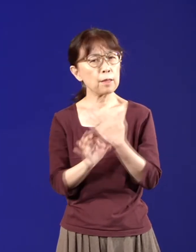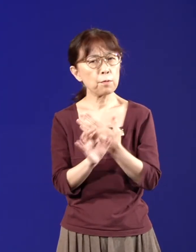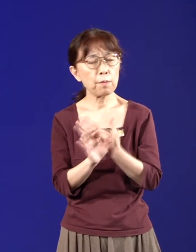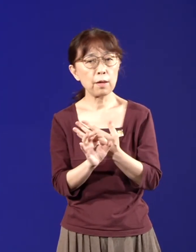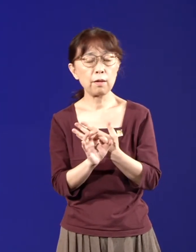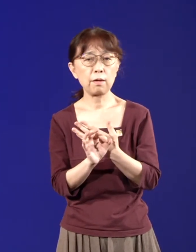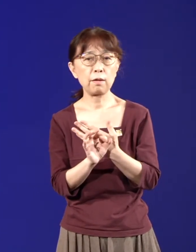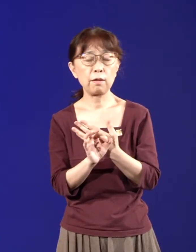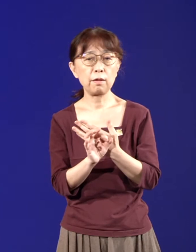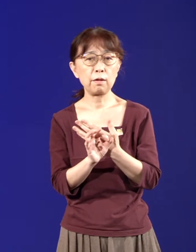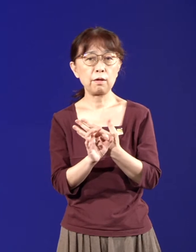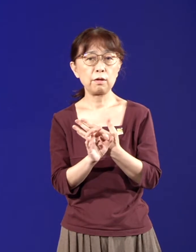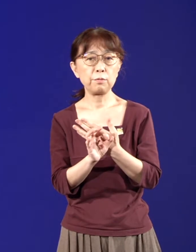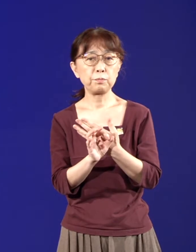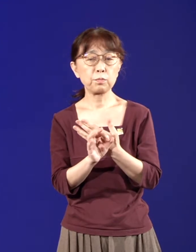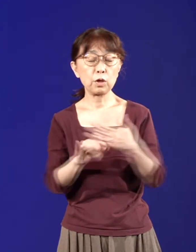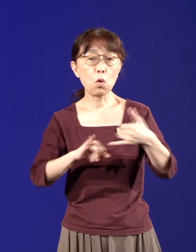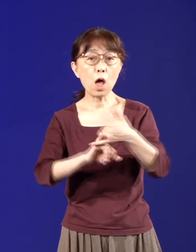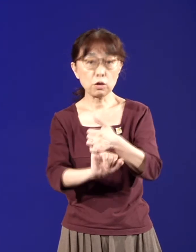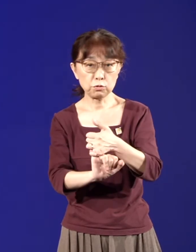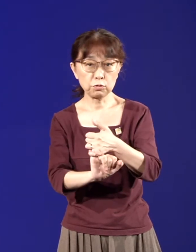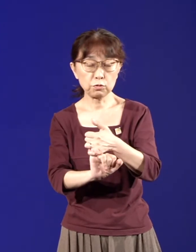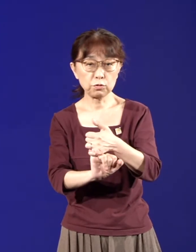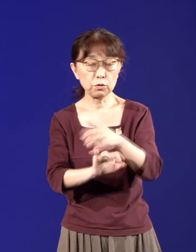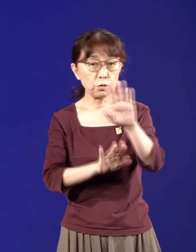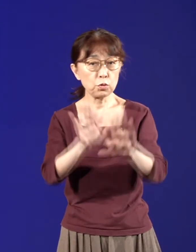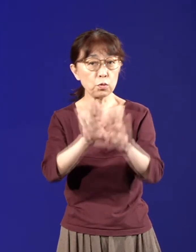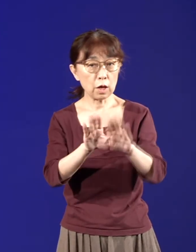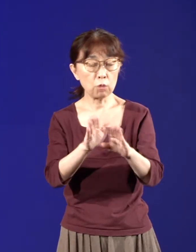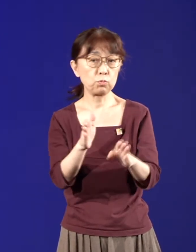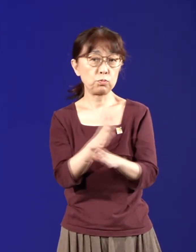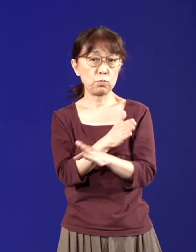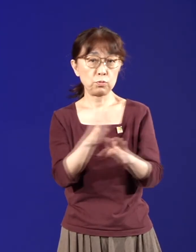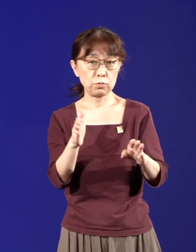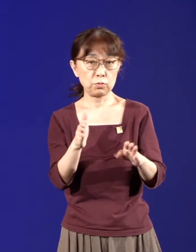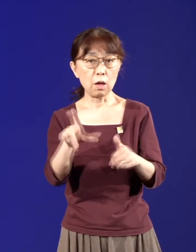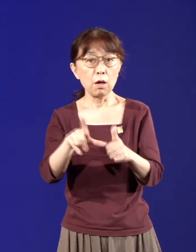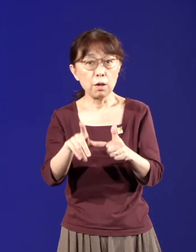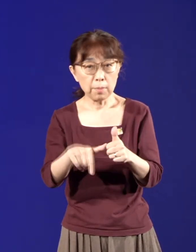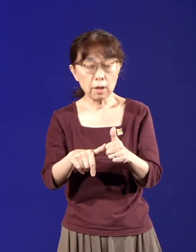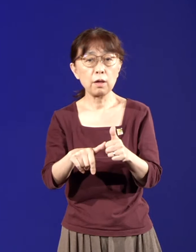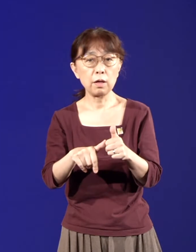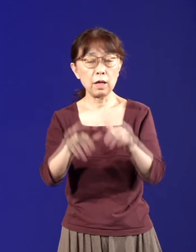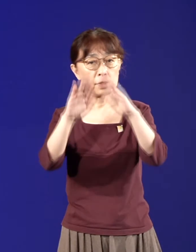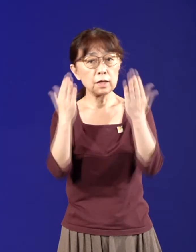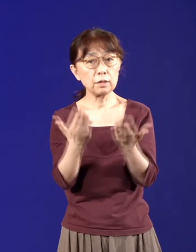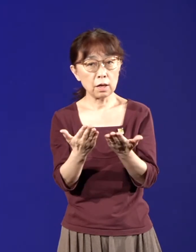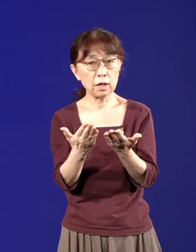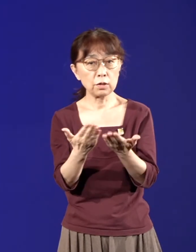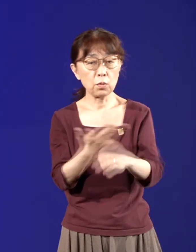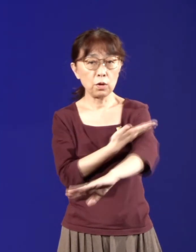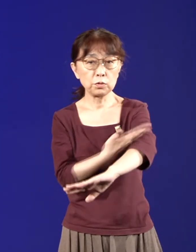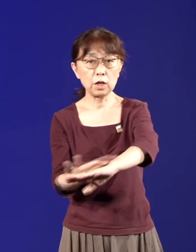その予約枠が空いているという状況が当ててまいりますと、全体のスケジュールを前倒